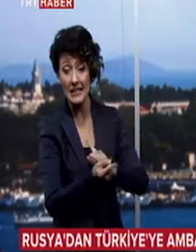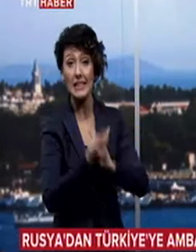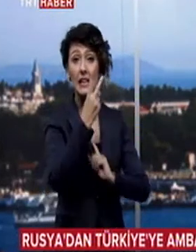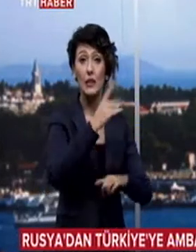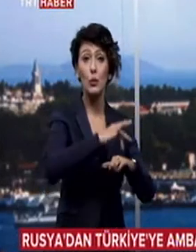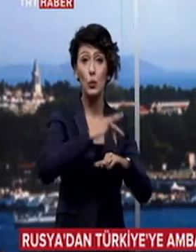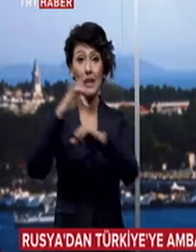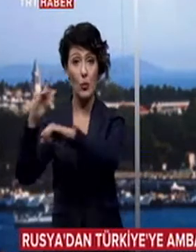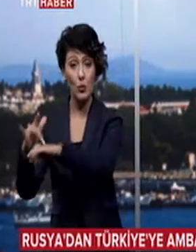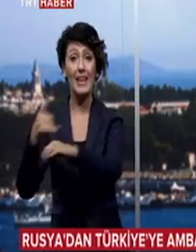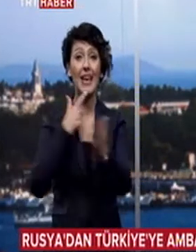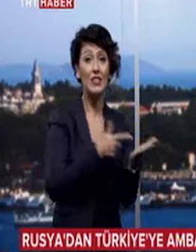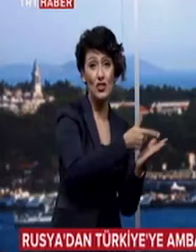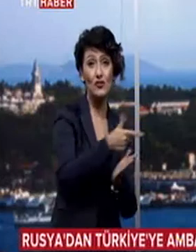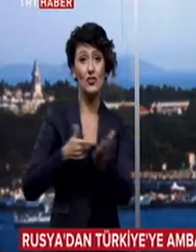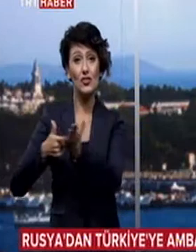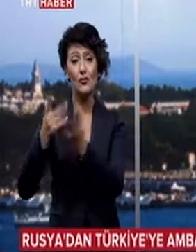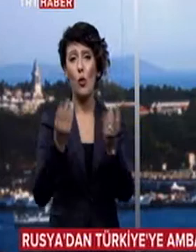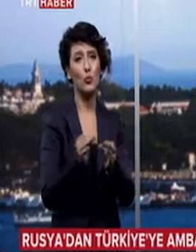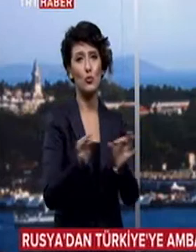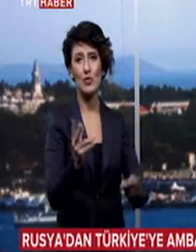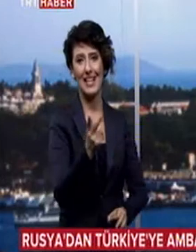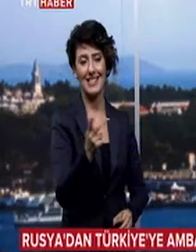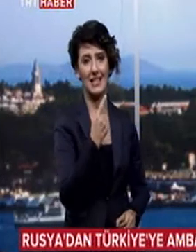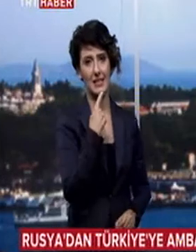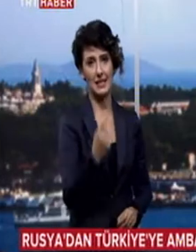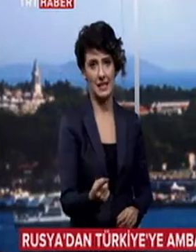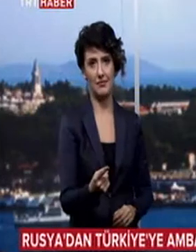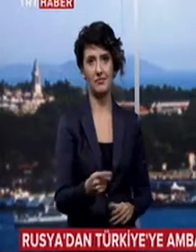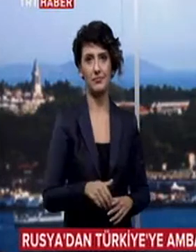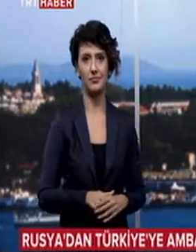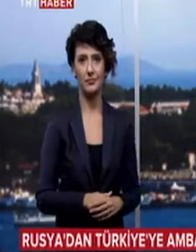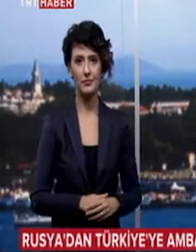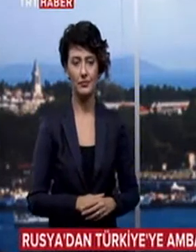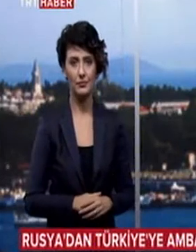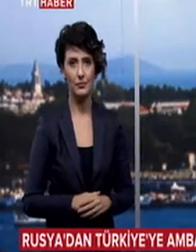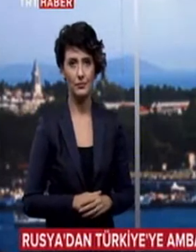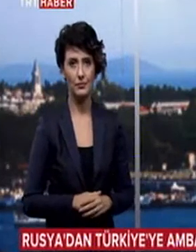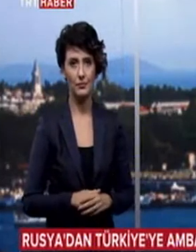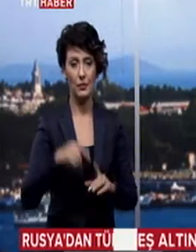takdirde iki ülkenin çiftçisi de olumsuz etkilenir, dedi.